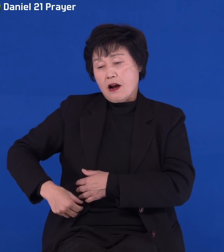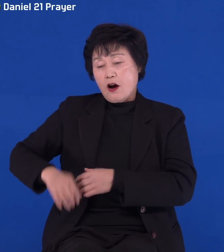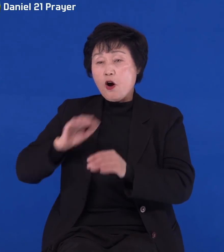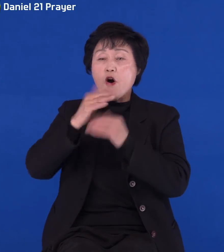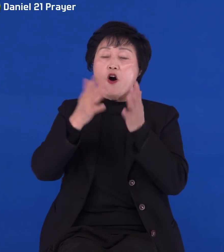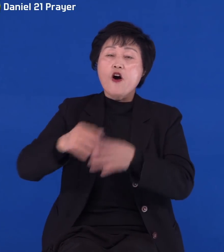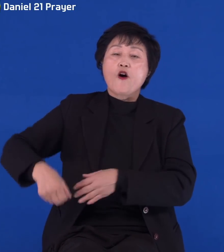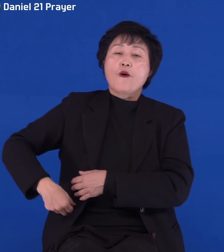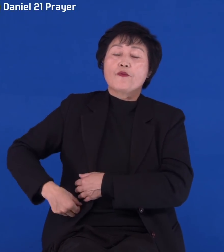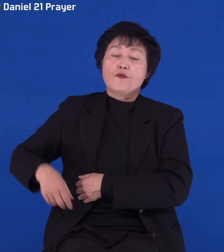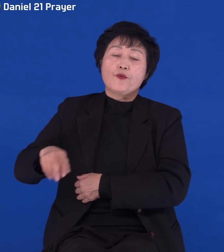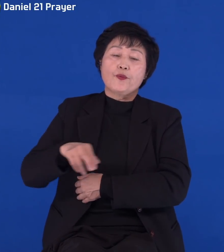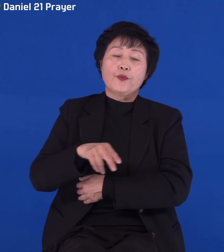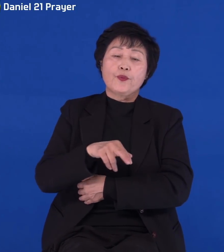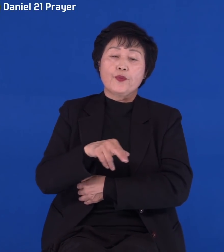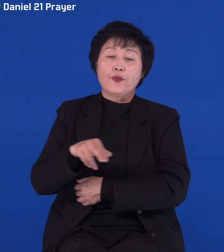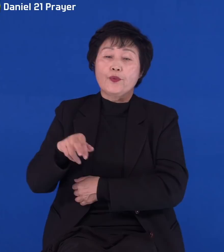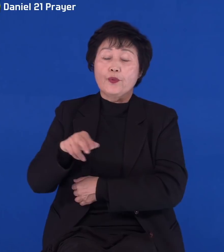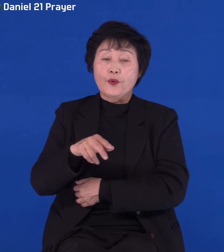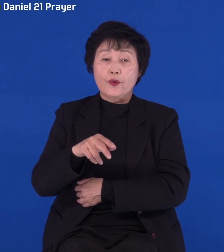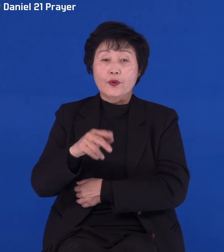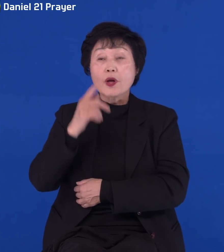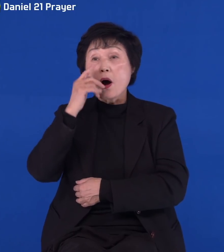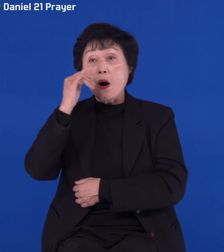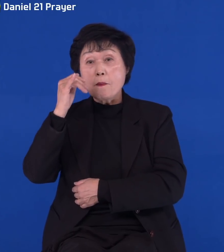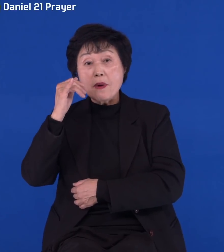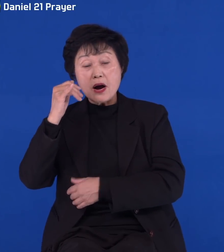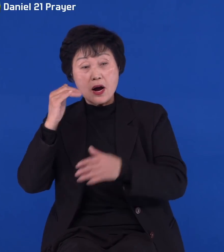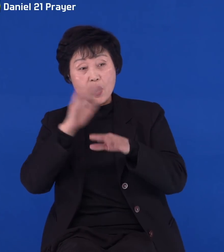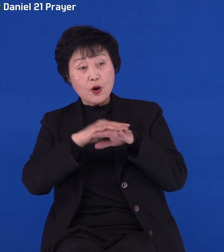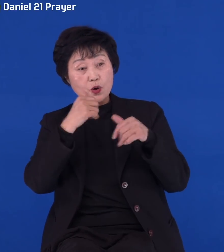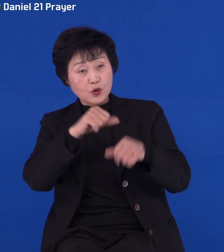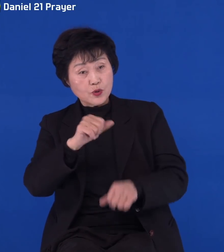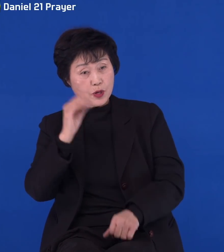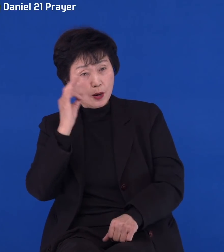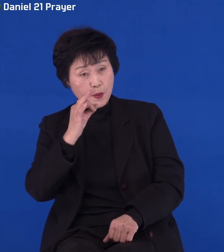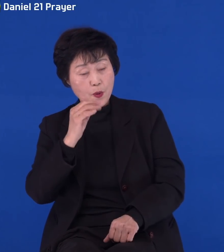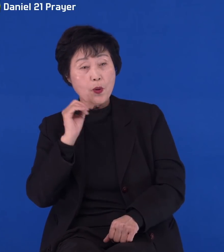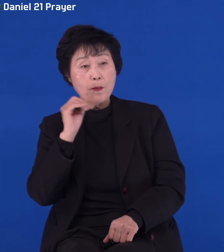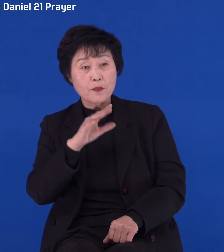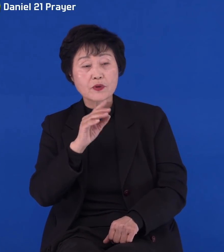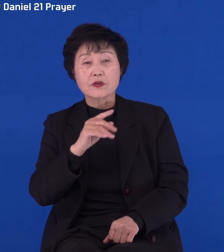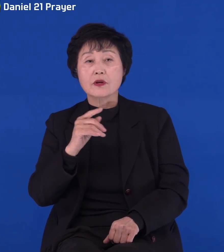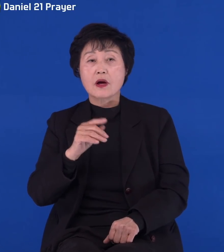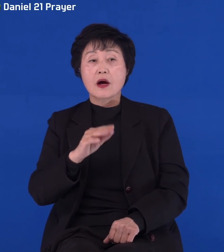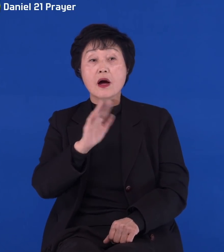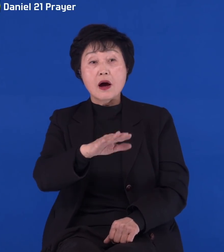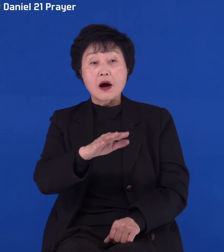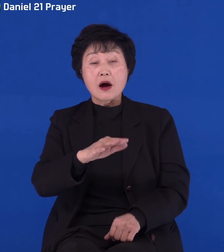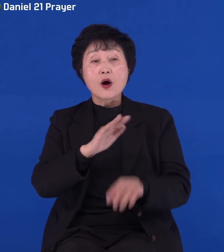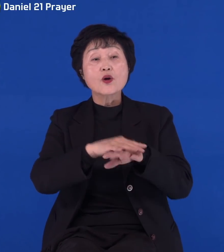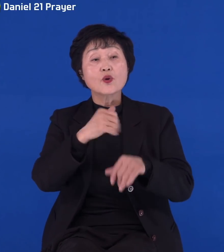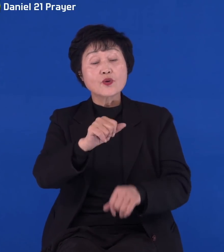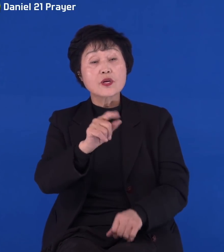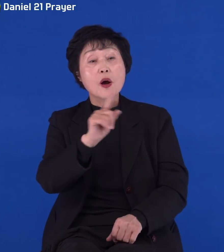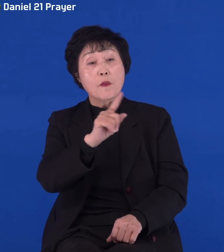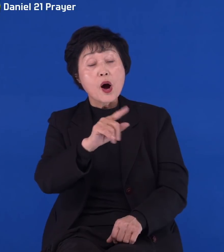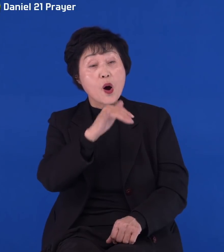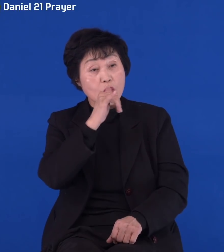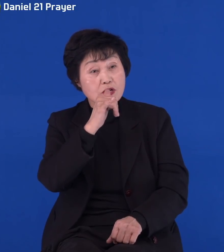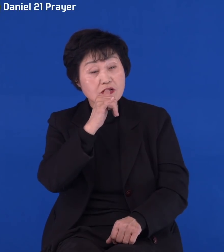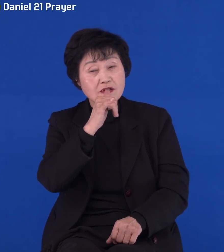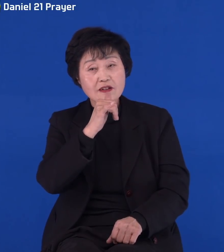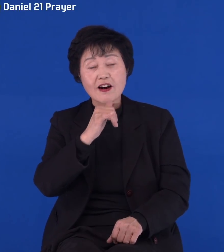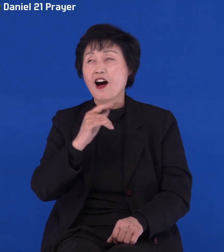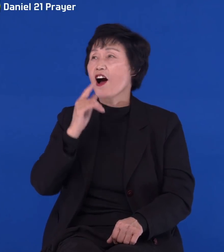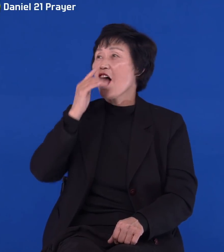뭐하니 했더니 저희 손자가 이랬대요. 할머니, 하나님 말씀을 받고 있습니다. 네가 왜 하나님